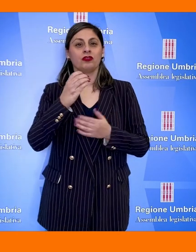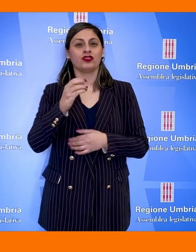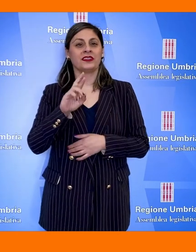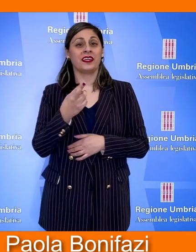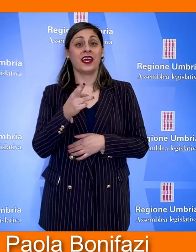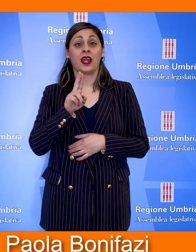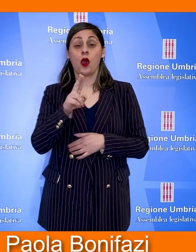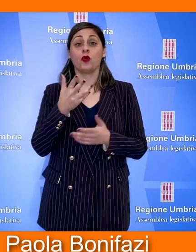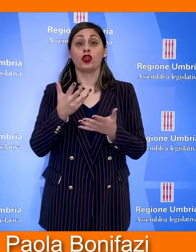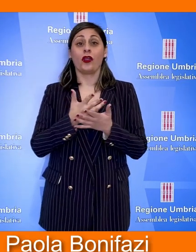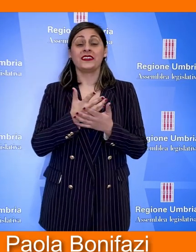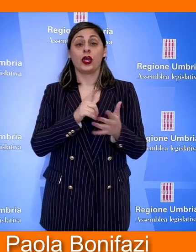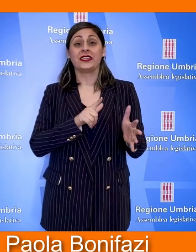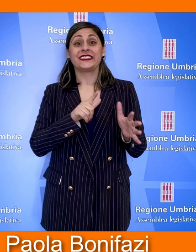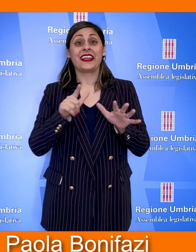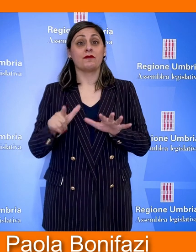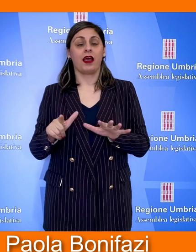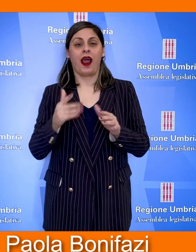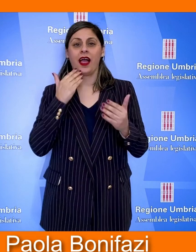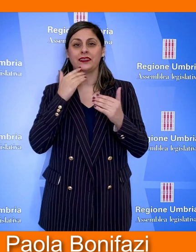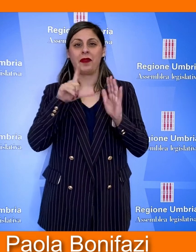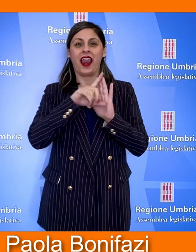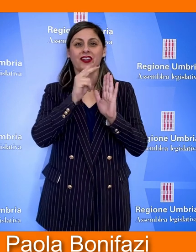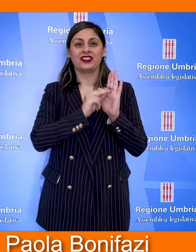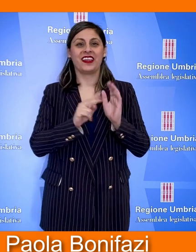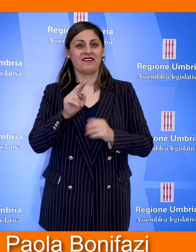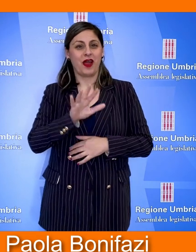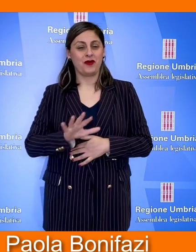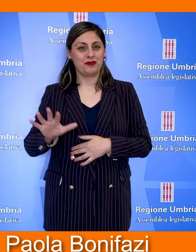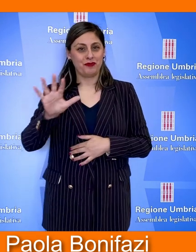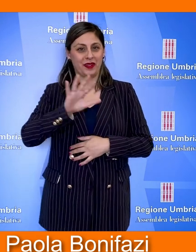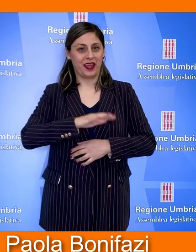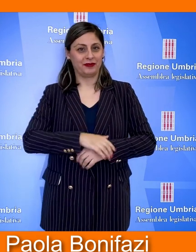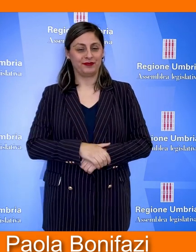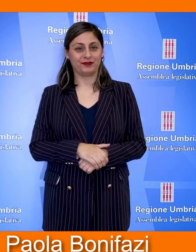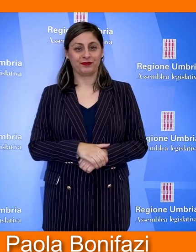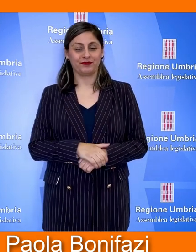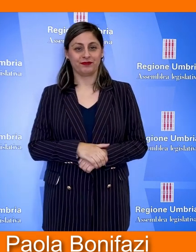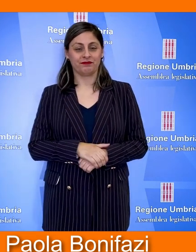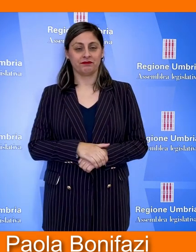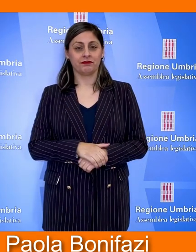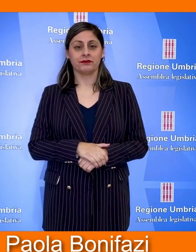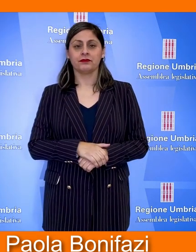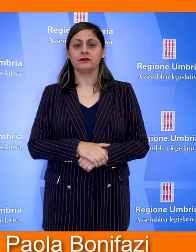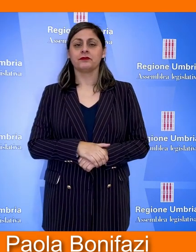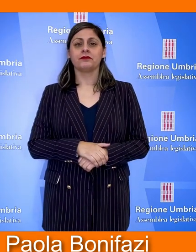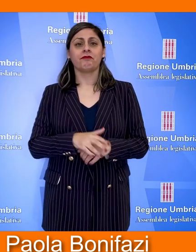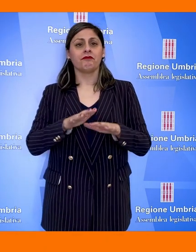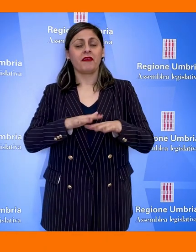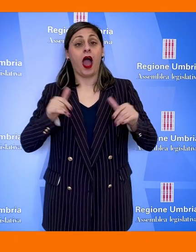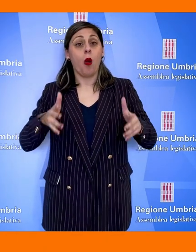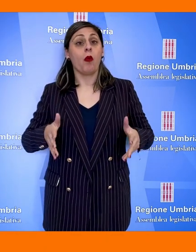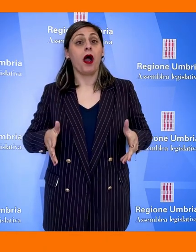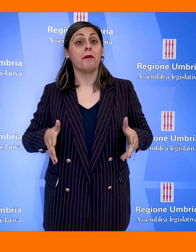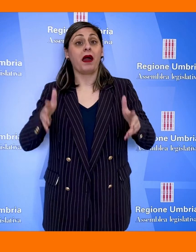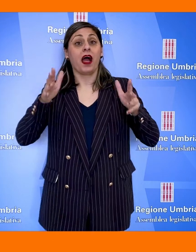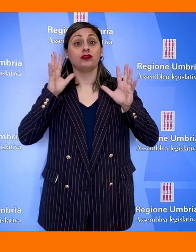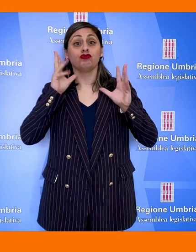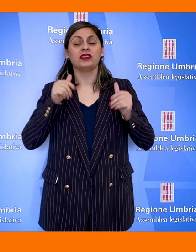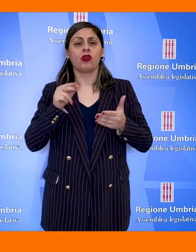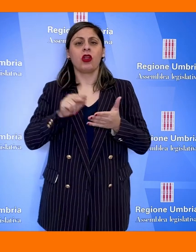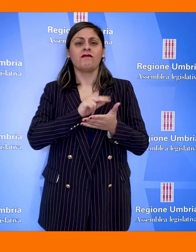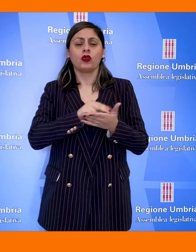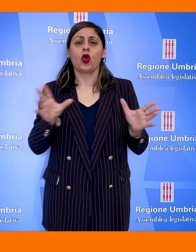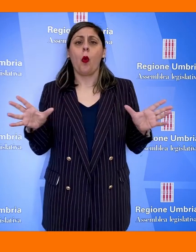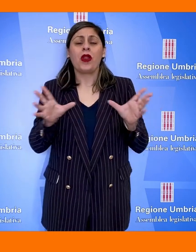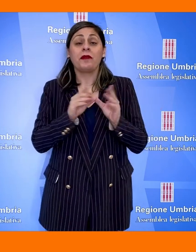Benvenuti a TeleCRU, notiziario settimanale dell'Assemblea Legislativa dell'Umbria. Voto unanime dell'Aula di